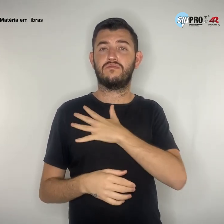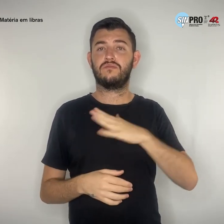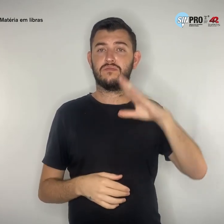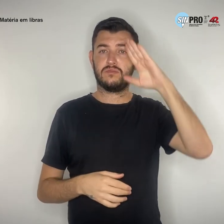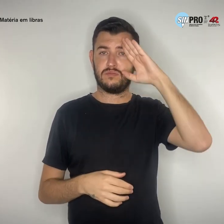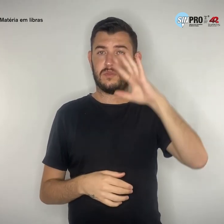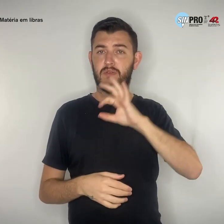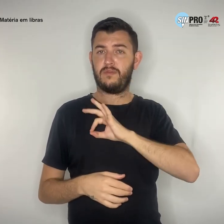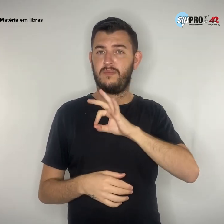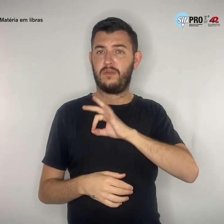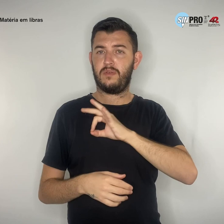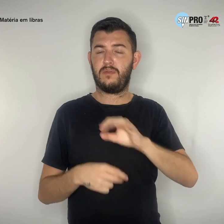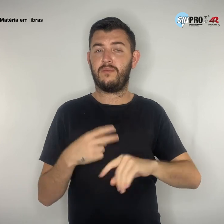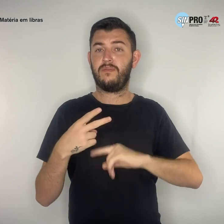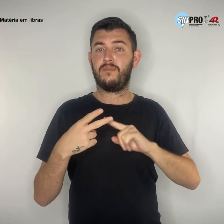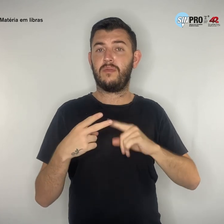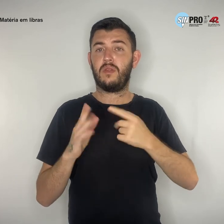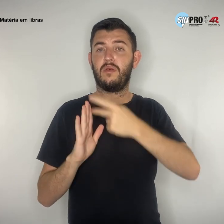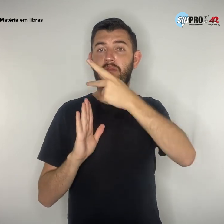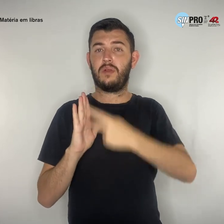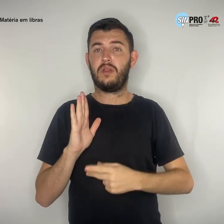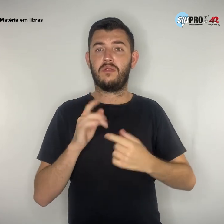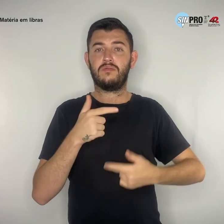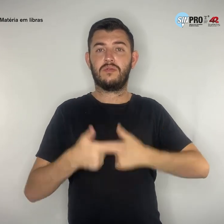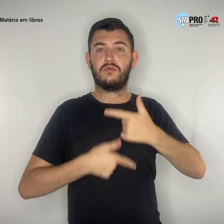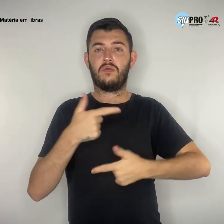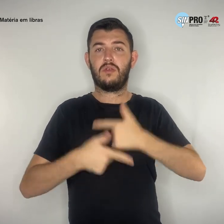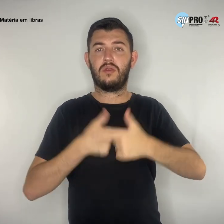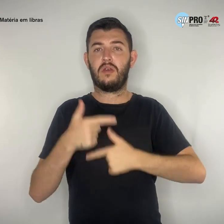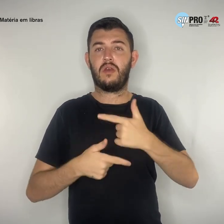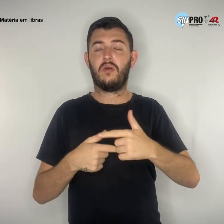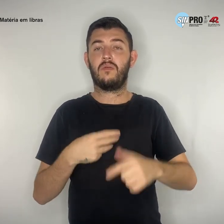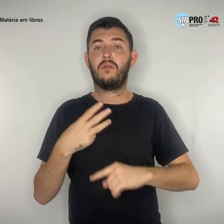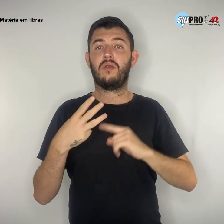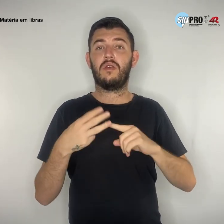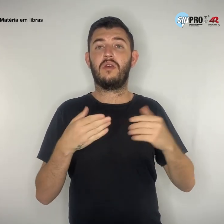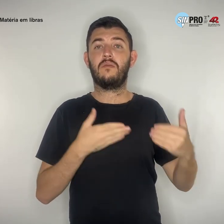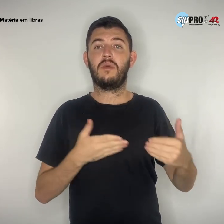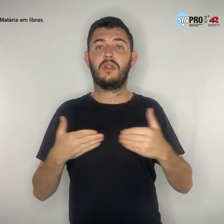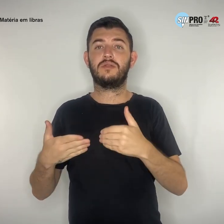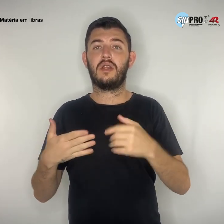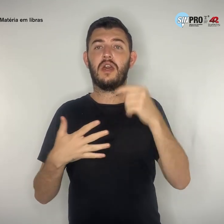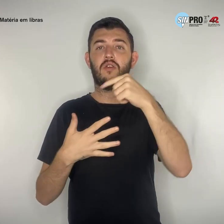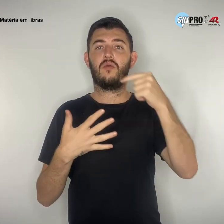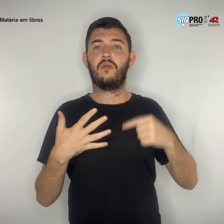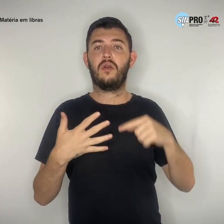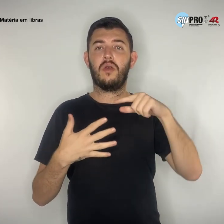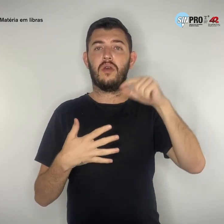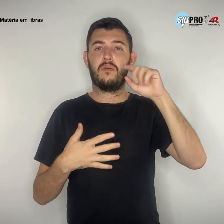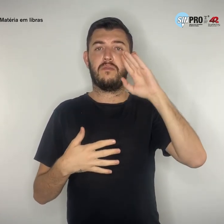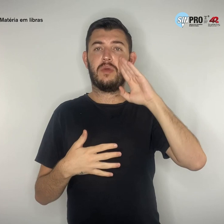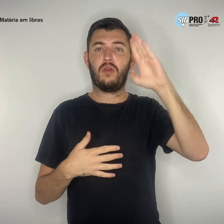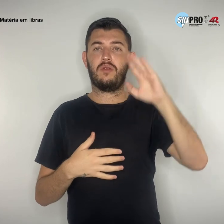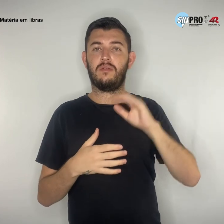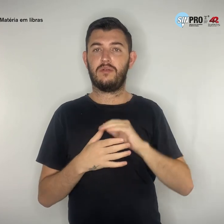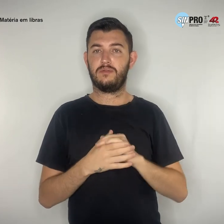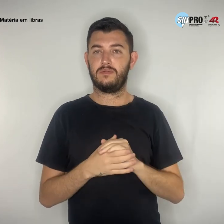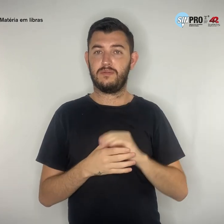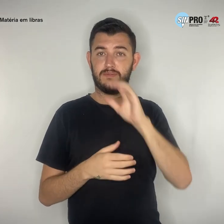as prioridades do Ministério. Para Camilo Santana, é preciso garantir a valorização